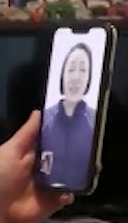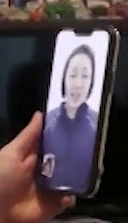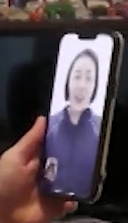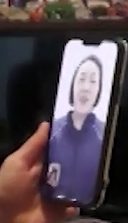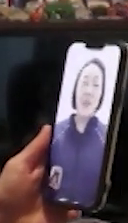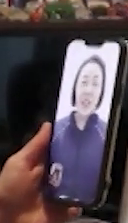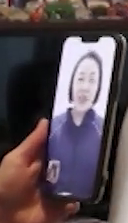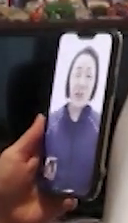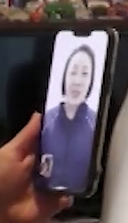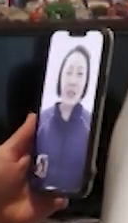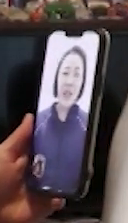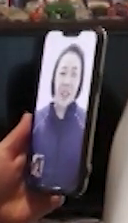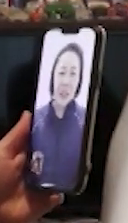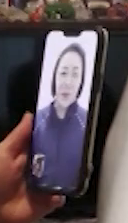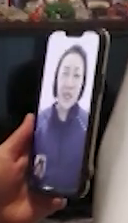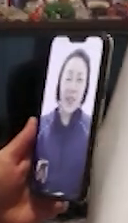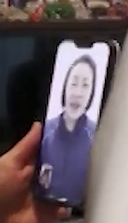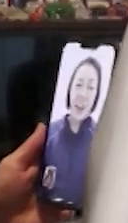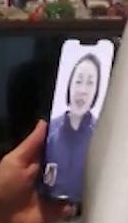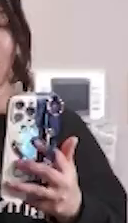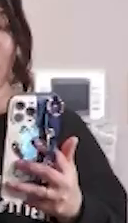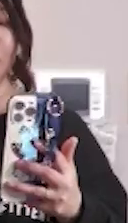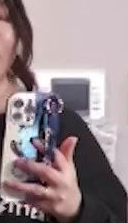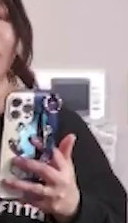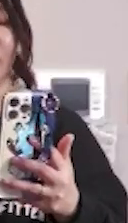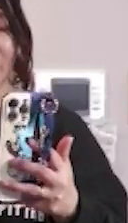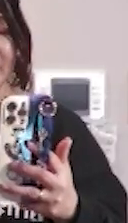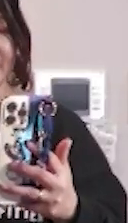あ、そうですか、わかりました、助かりました。